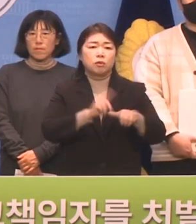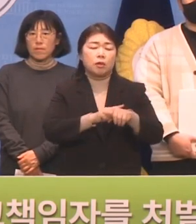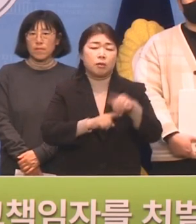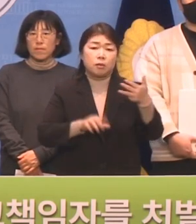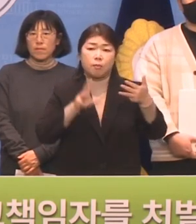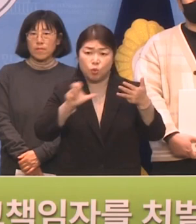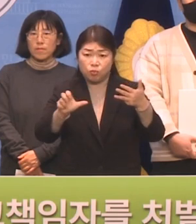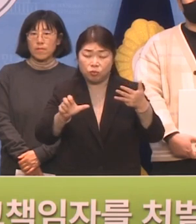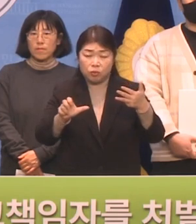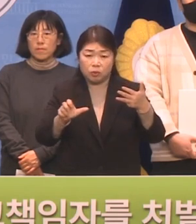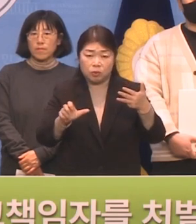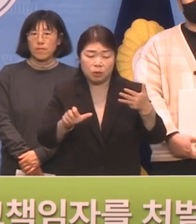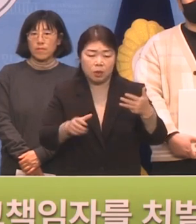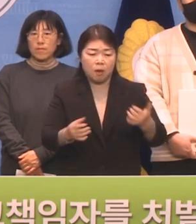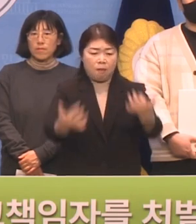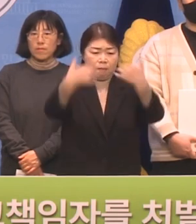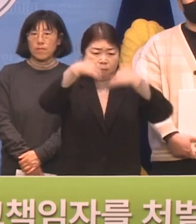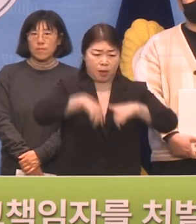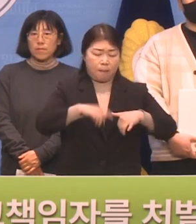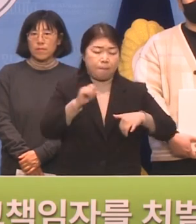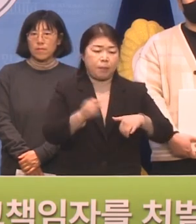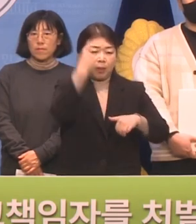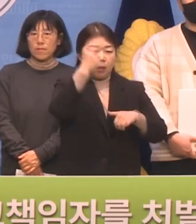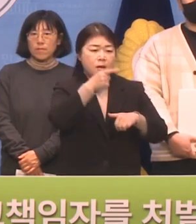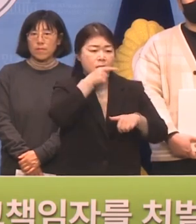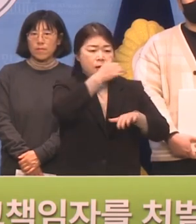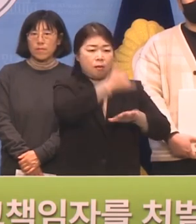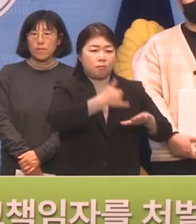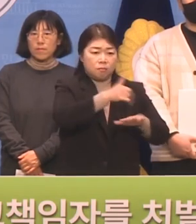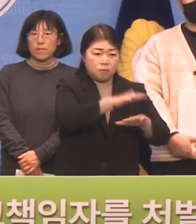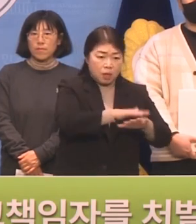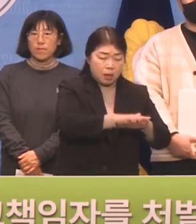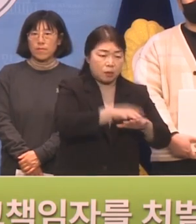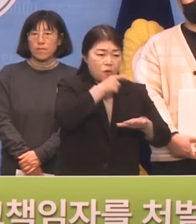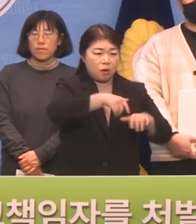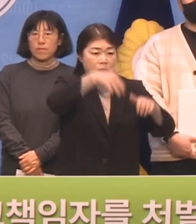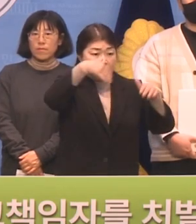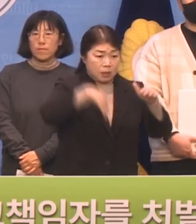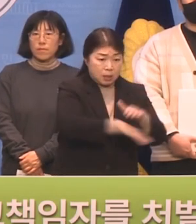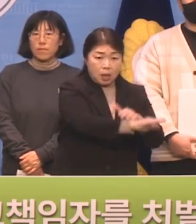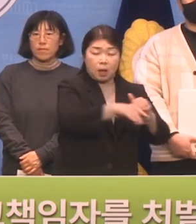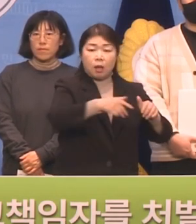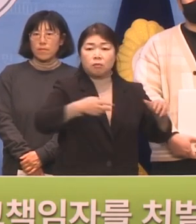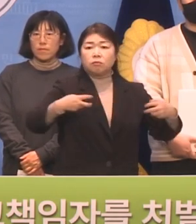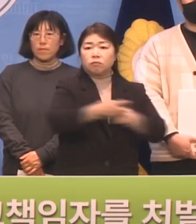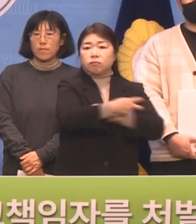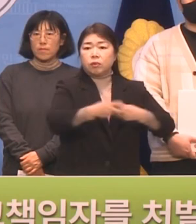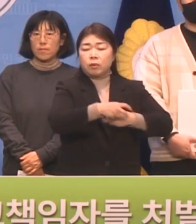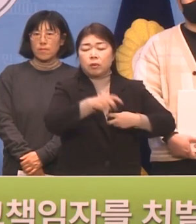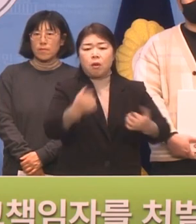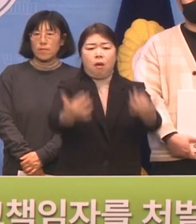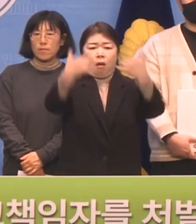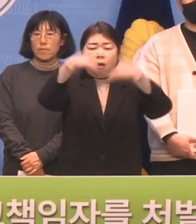일대 농경지와 그 다음에 지하 차도를